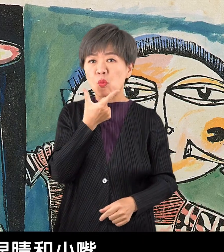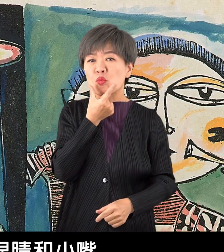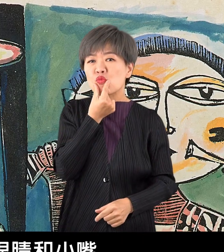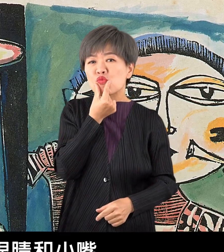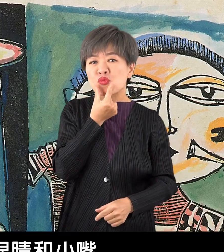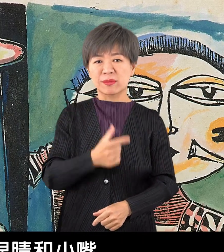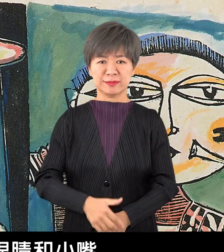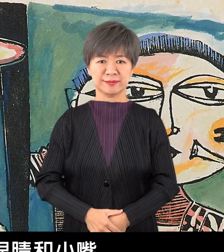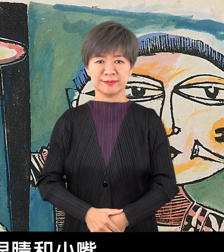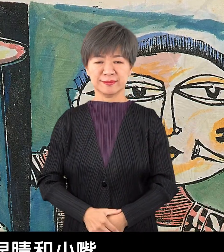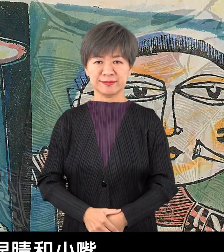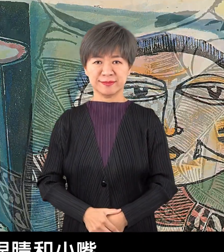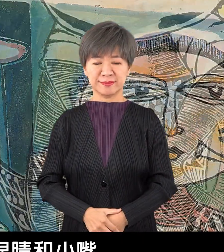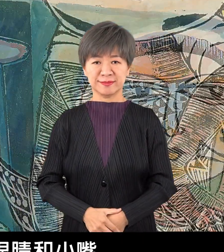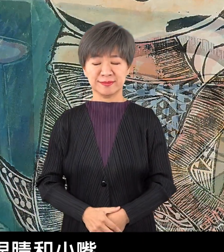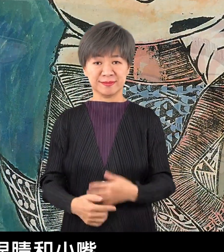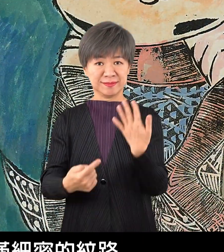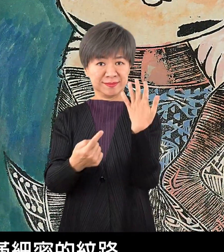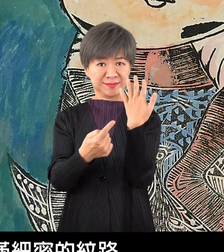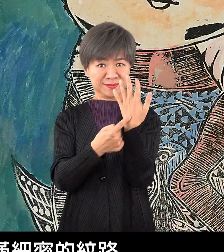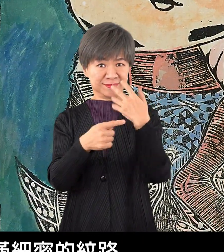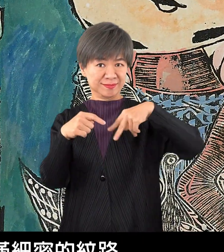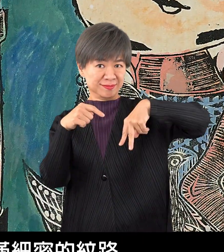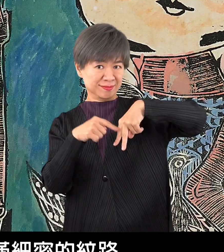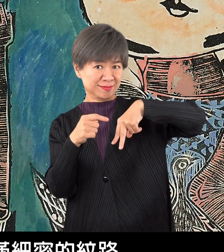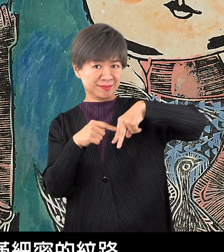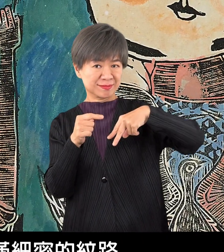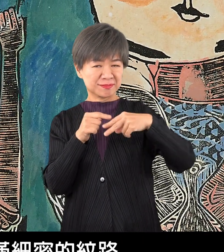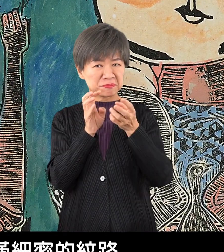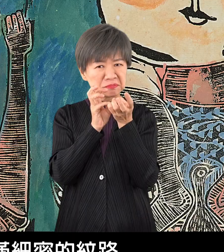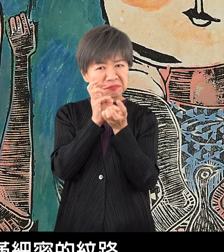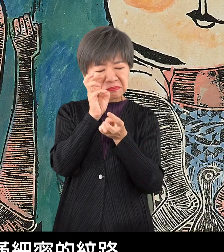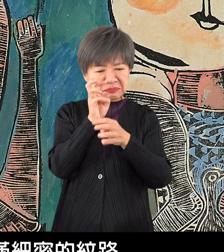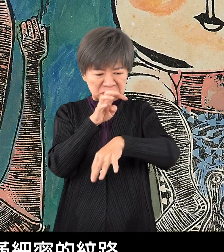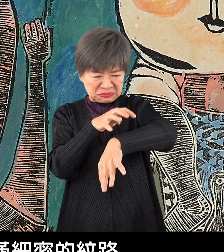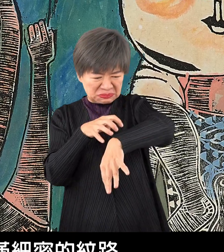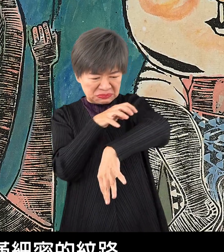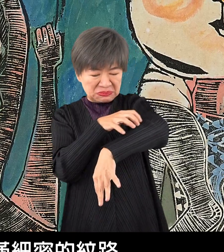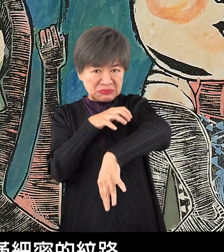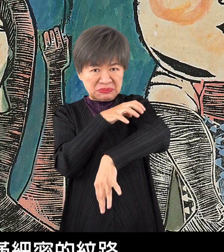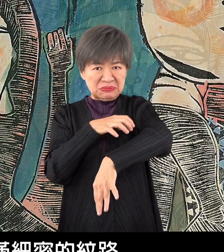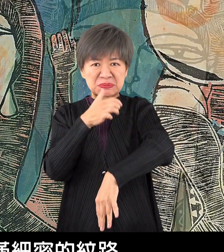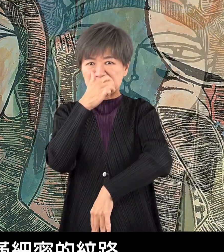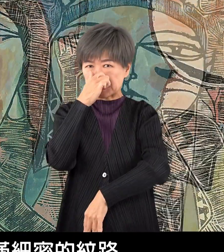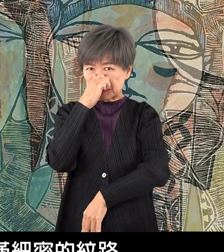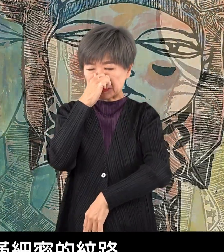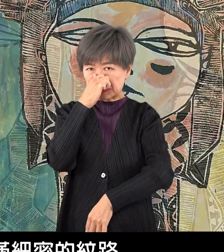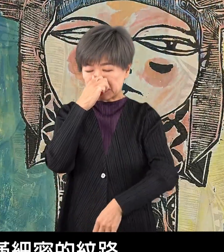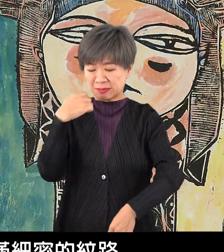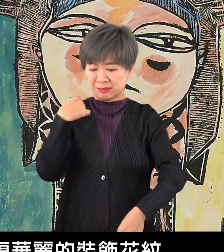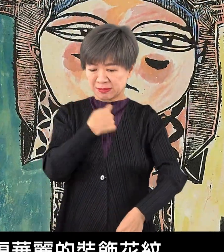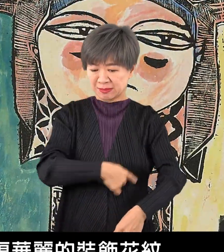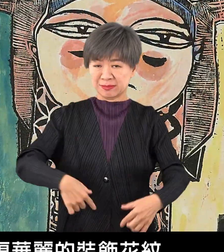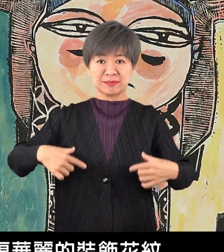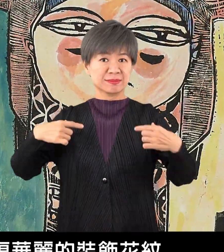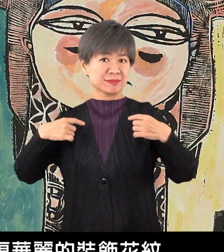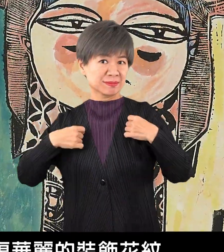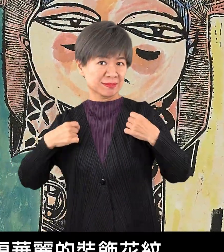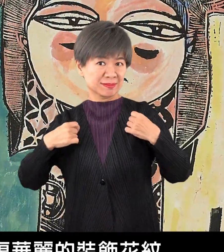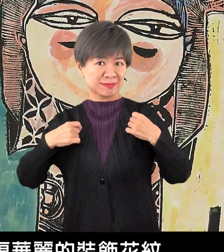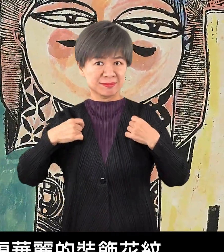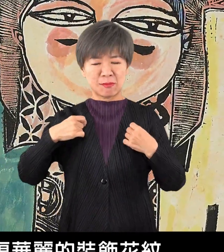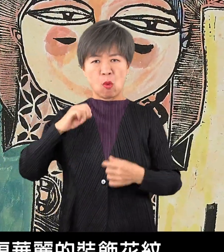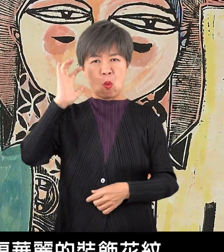和小嘴，细瘦的手脚刻满细密的纹路，身上的衣